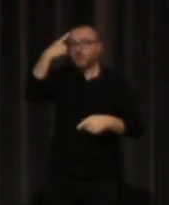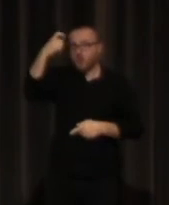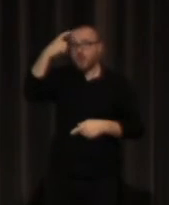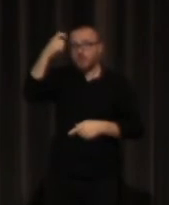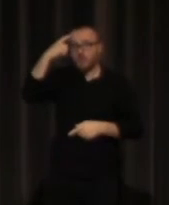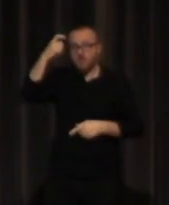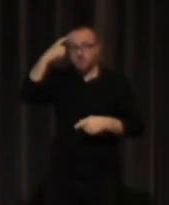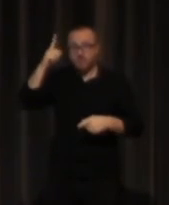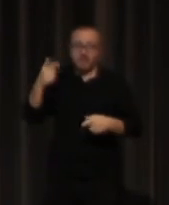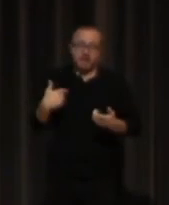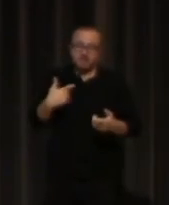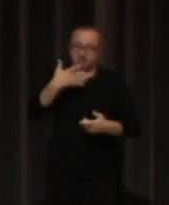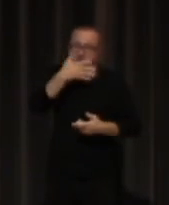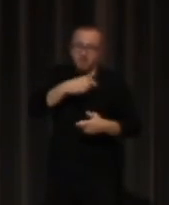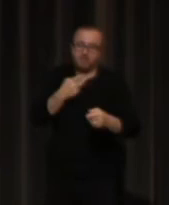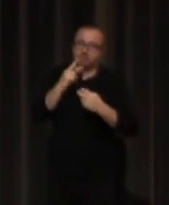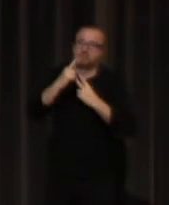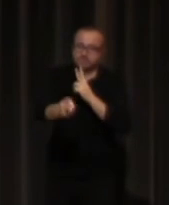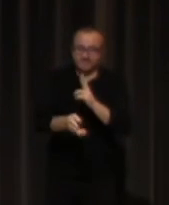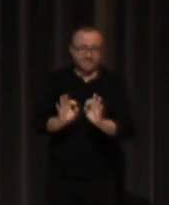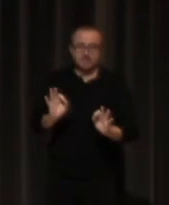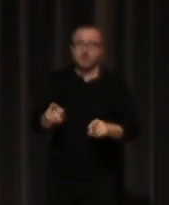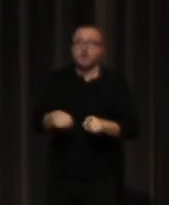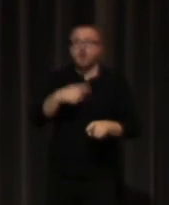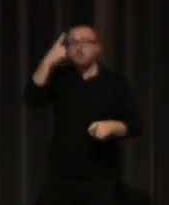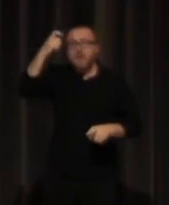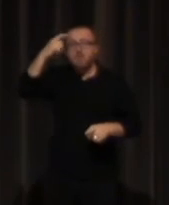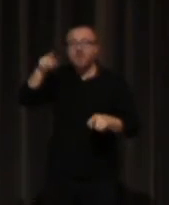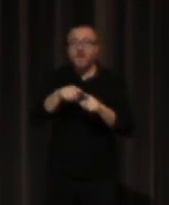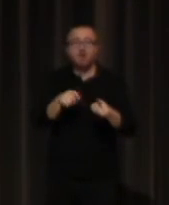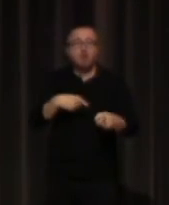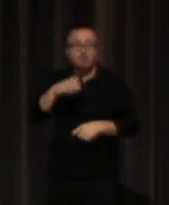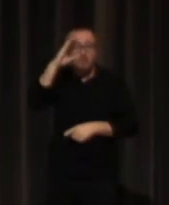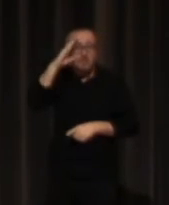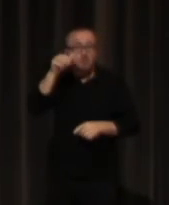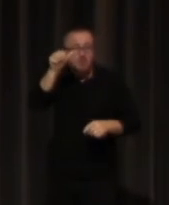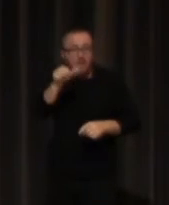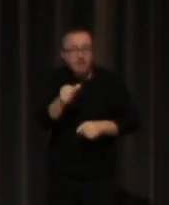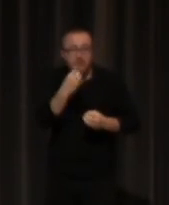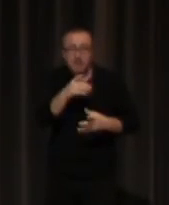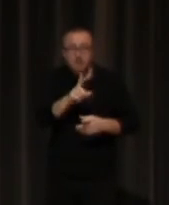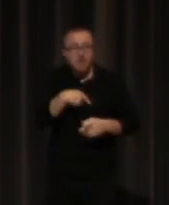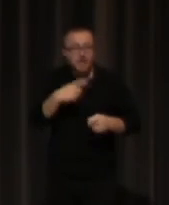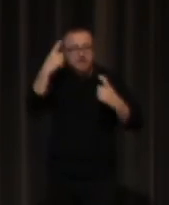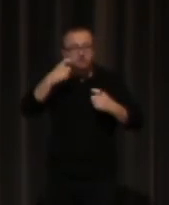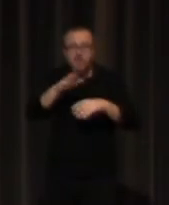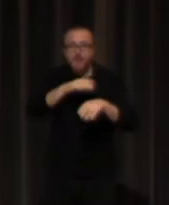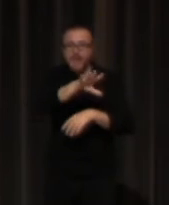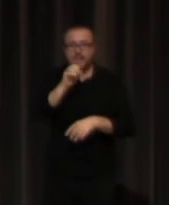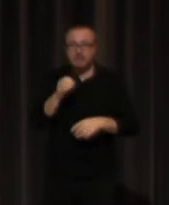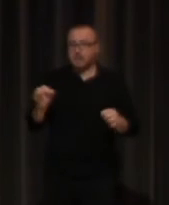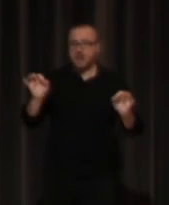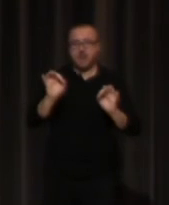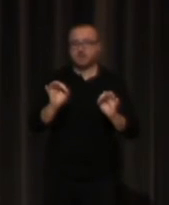algun Goethe, i es petrifiquen. Ningú els escolta, ningú intenta realment comprendre'ns. Molt sovint, el